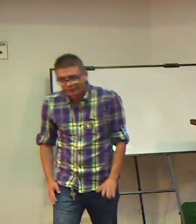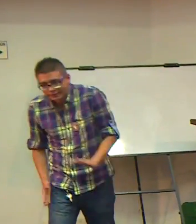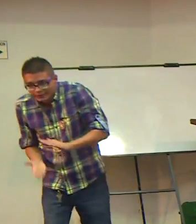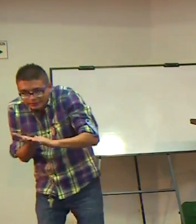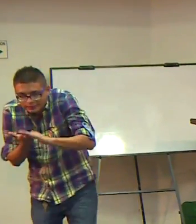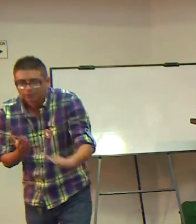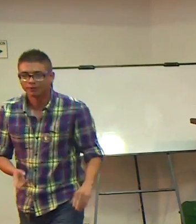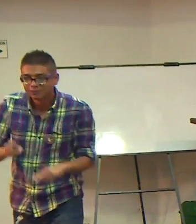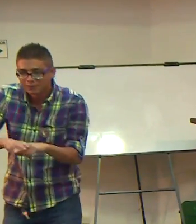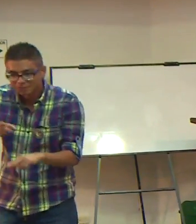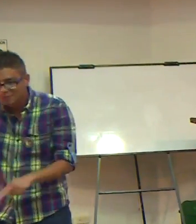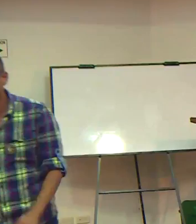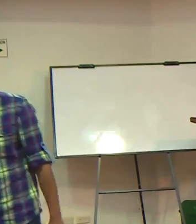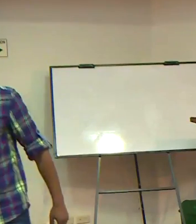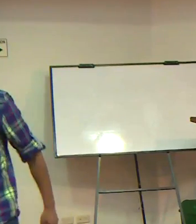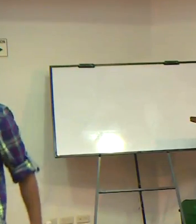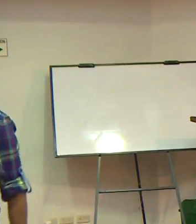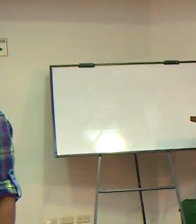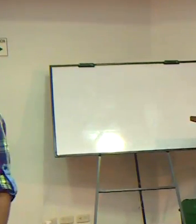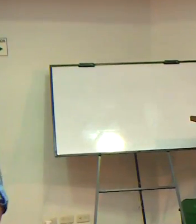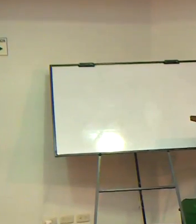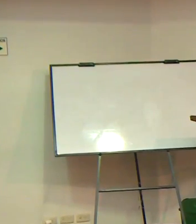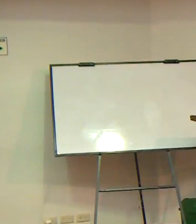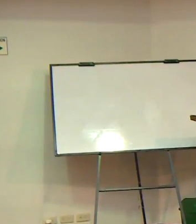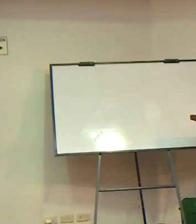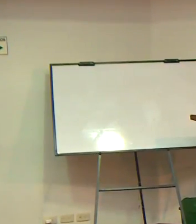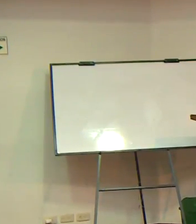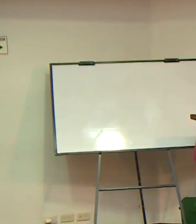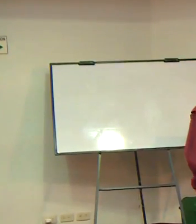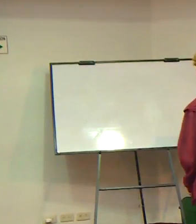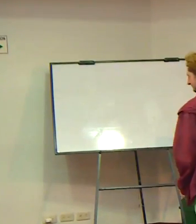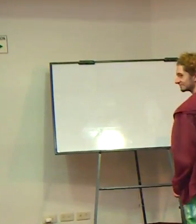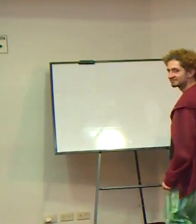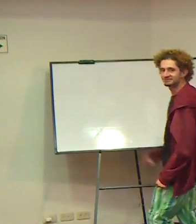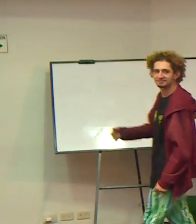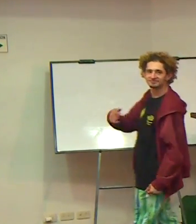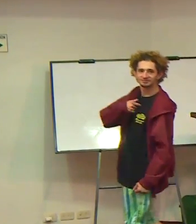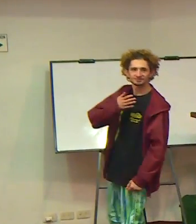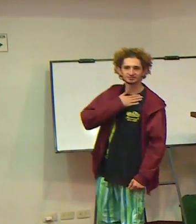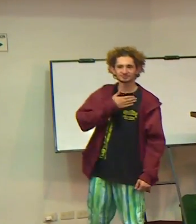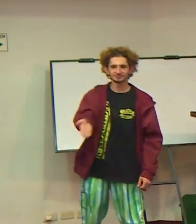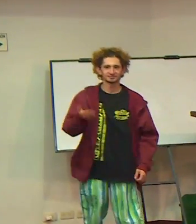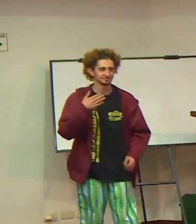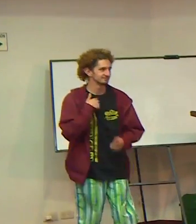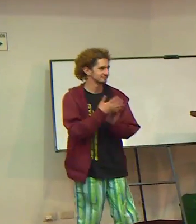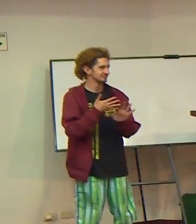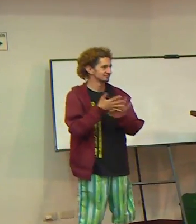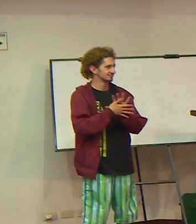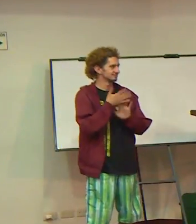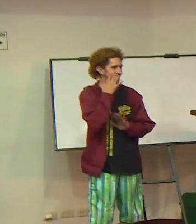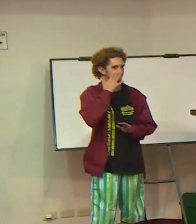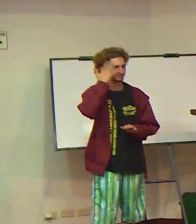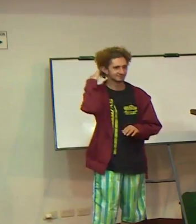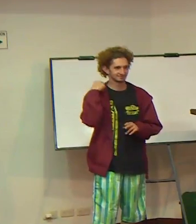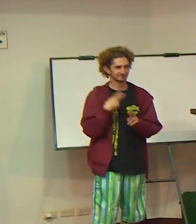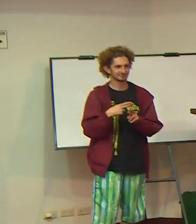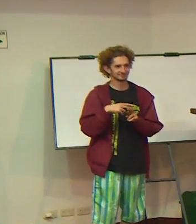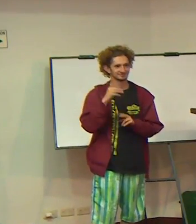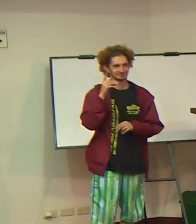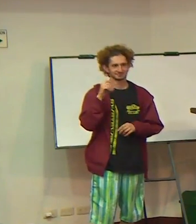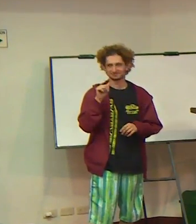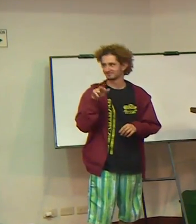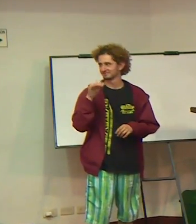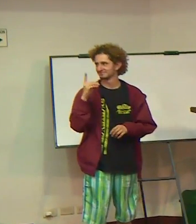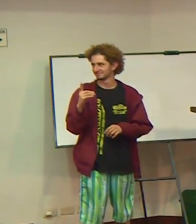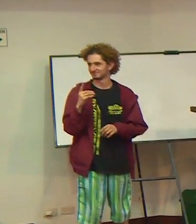revolución y movilización. Mucho gusto, mi seña es